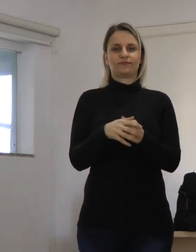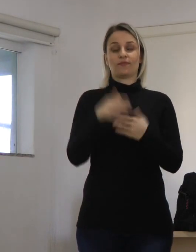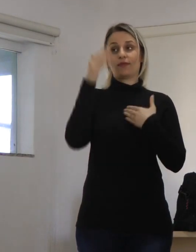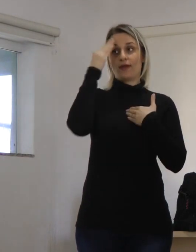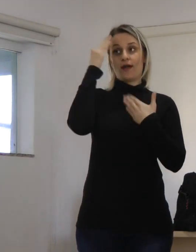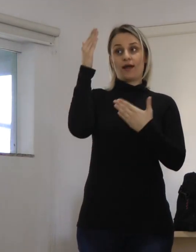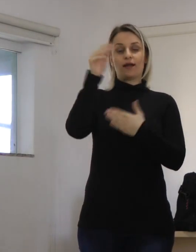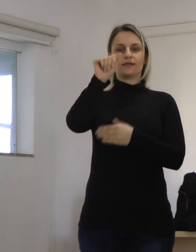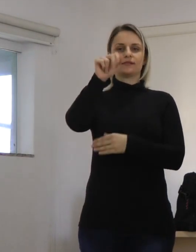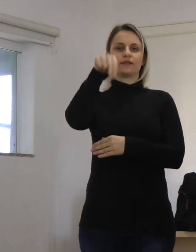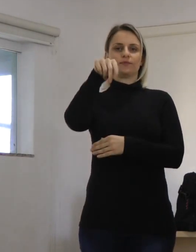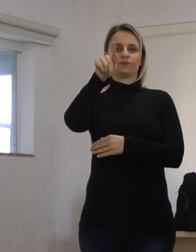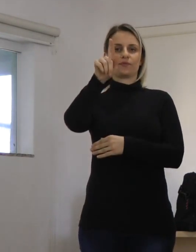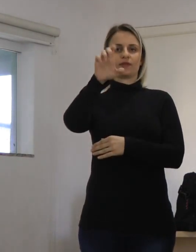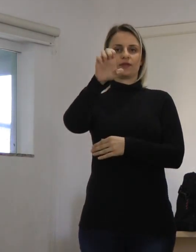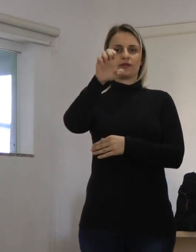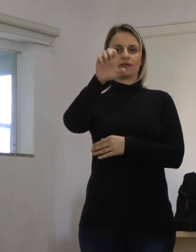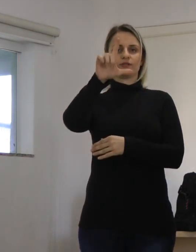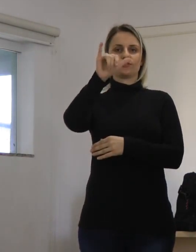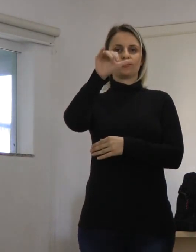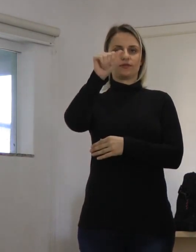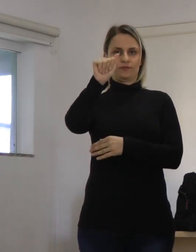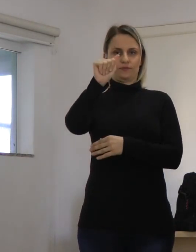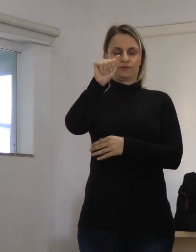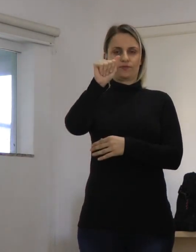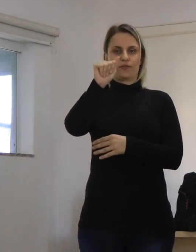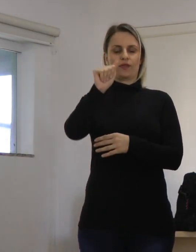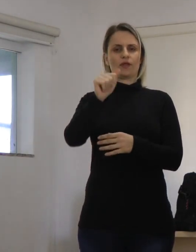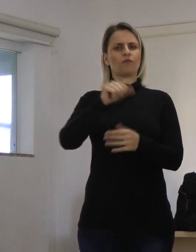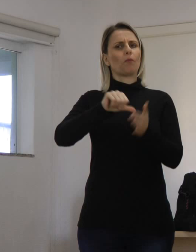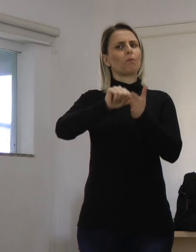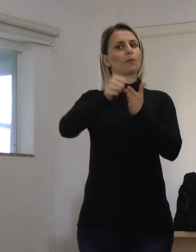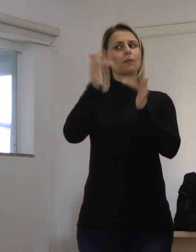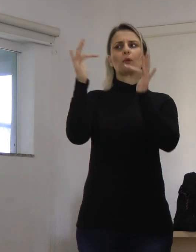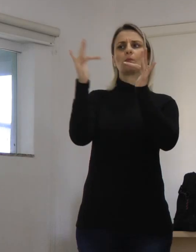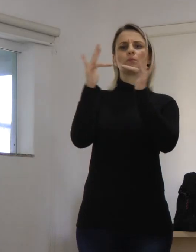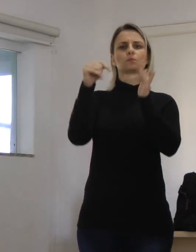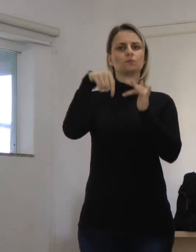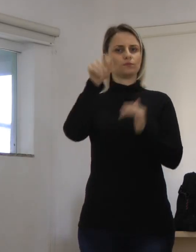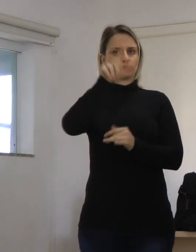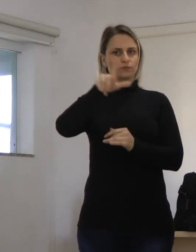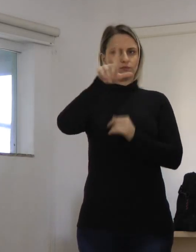querida Angélica, que foi também o primeiro contato que a gente teve aqui em Londrina.